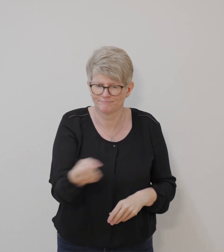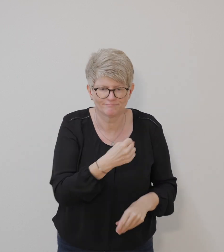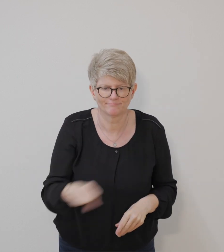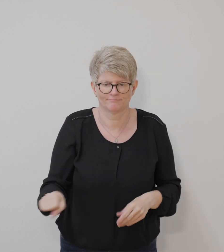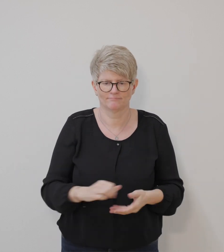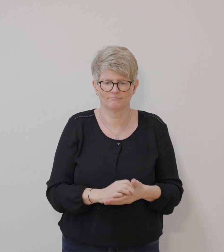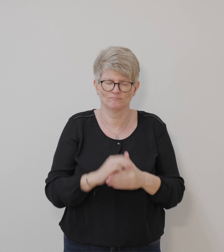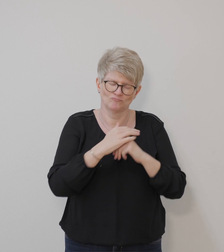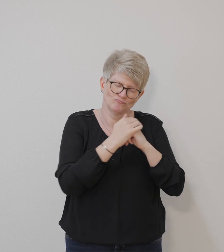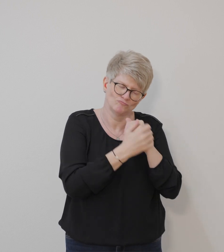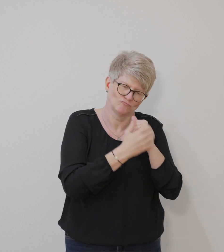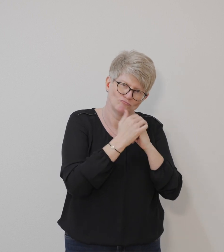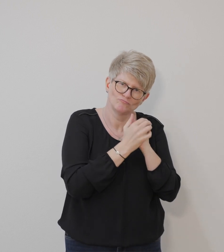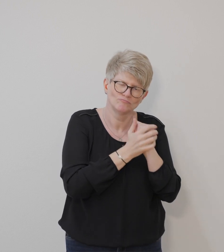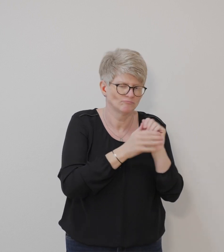Wort.